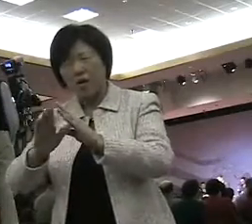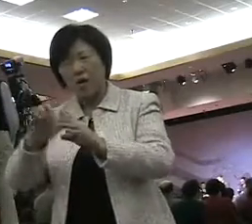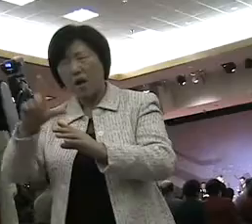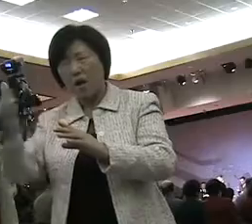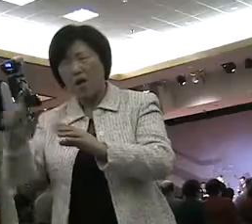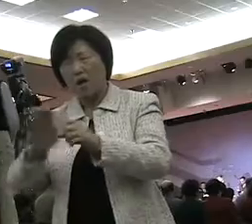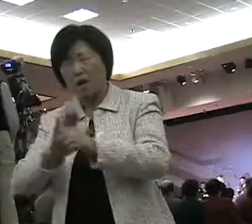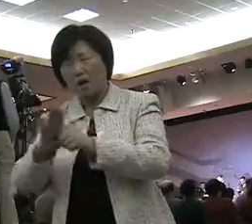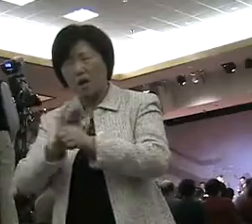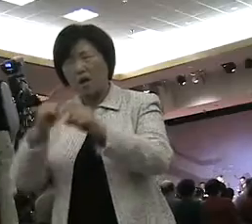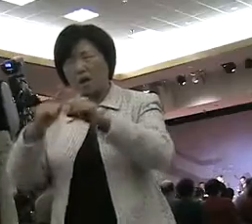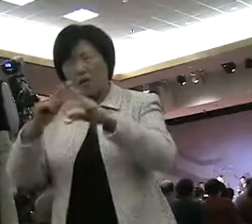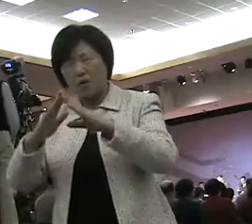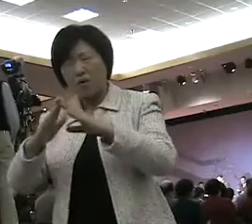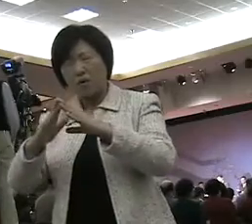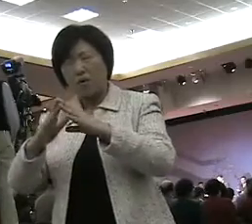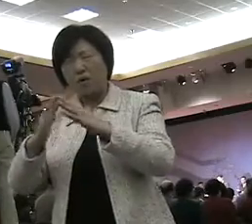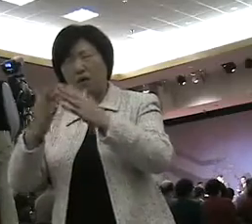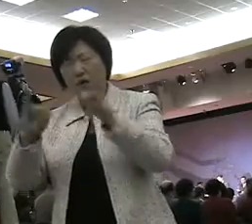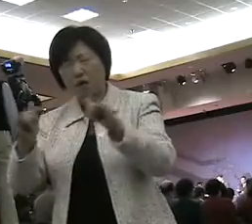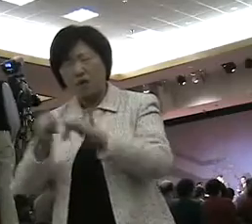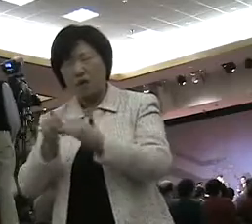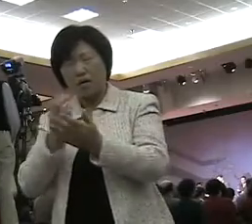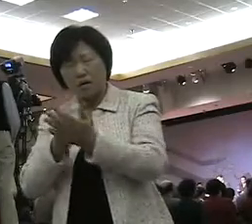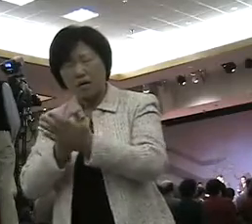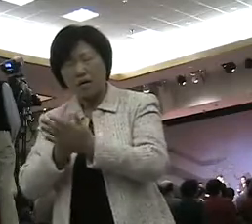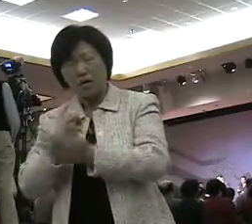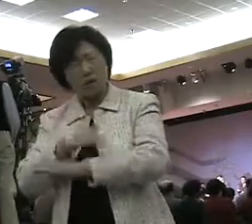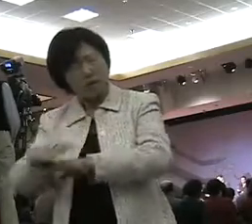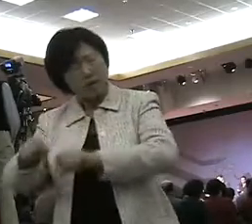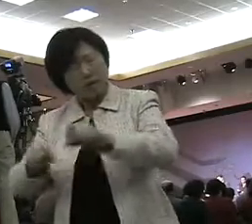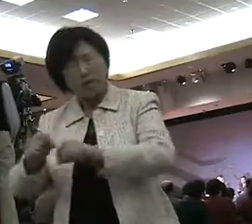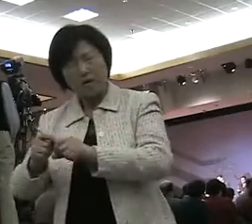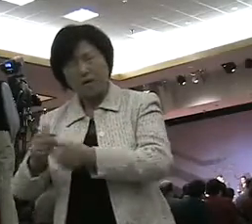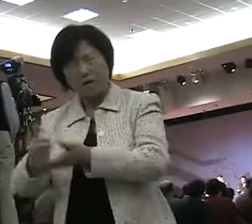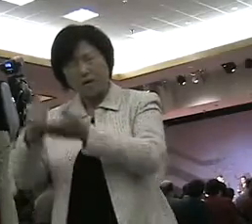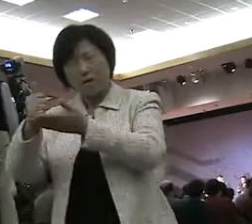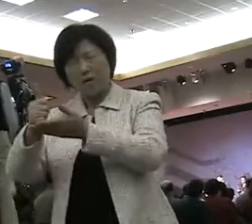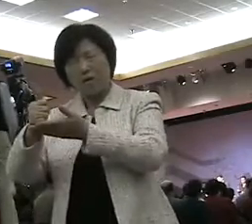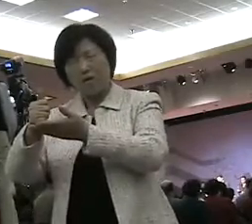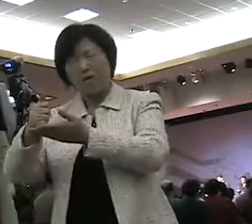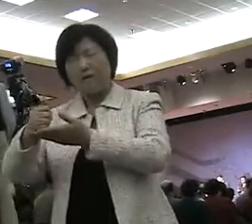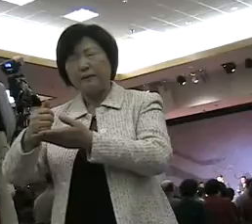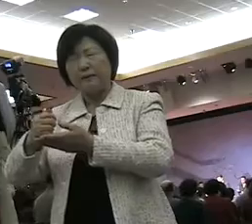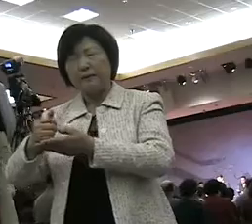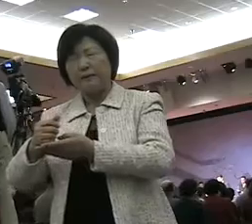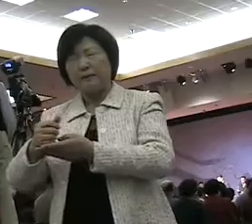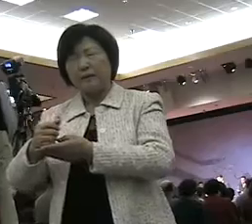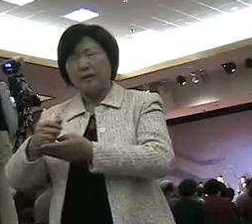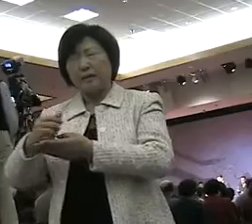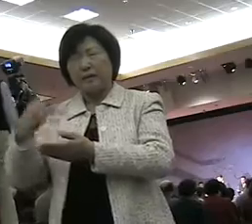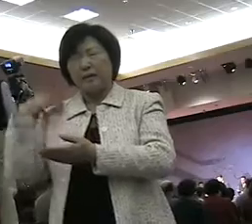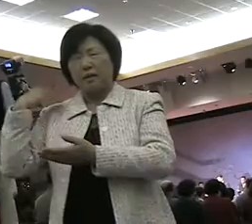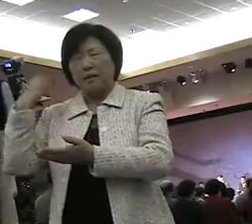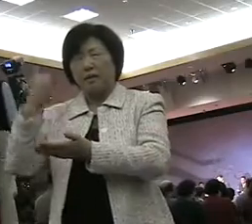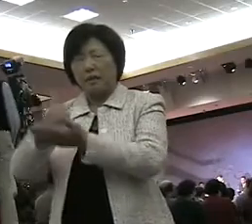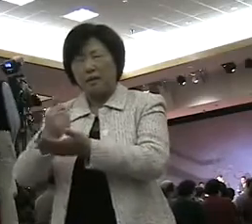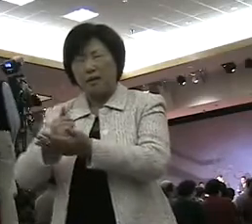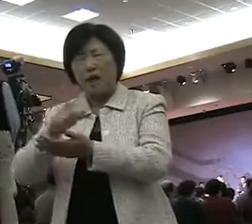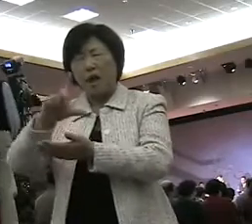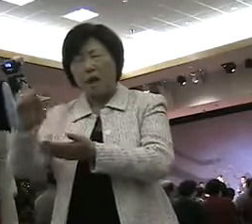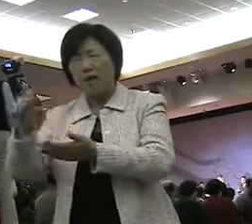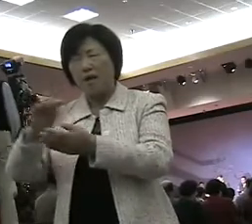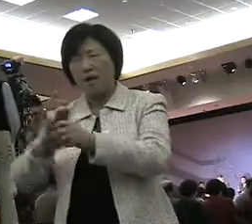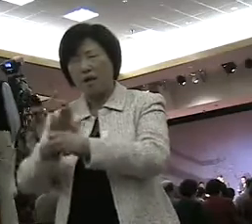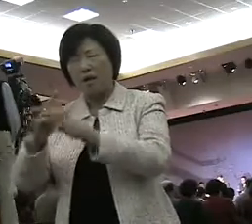교회 개척은 인간의 계획과 방법이 아닌 하나님의 계획과 섭리이심을 믿습니다. 담임 목사님으로 세우시는 김기선 목사님과 LA 사랑의 교회